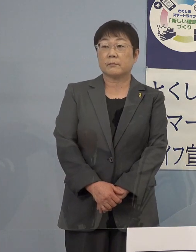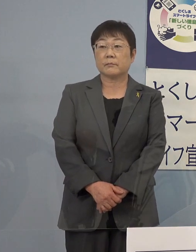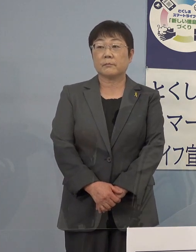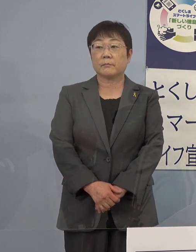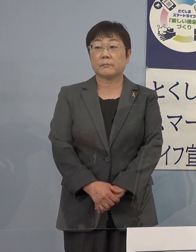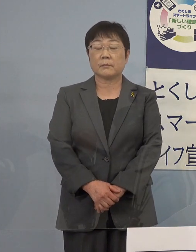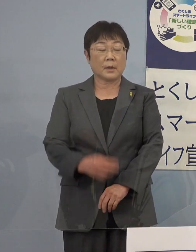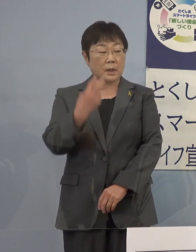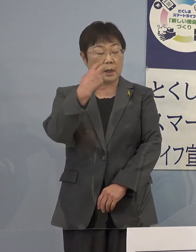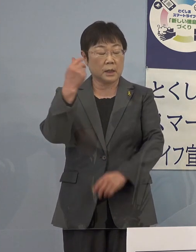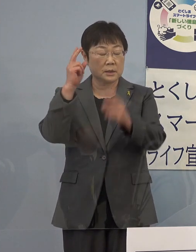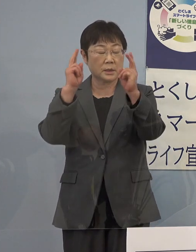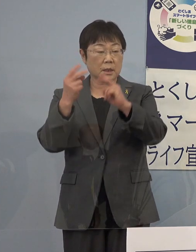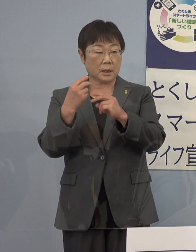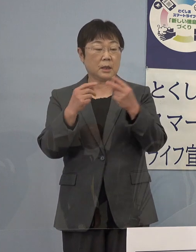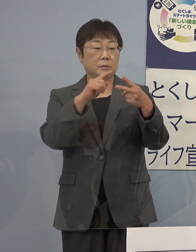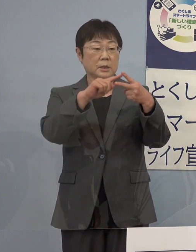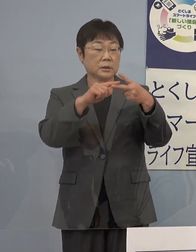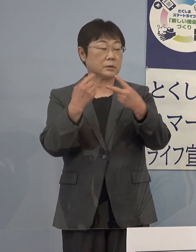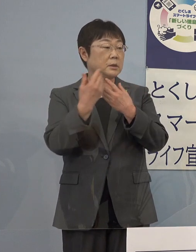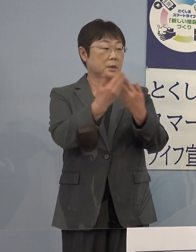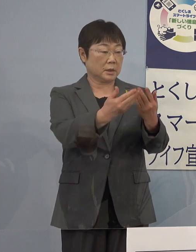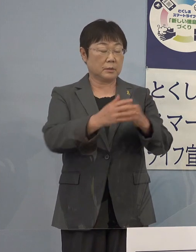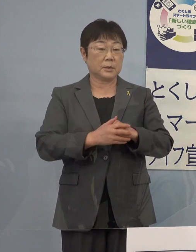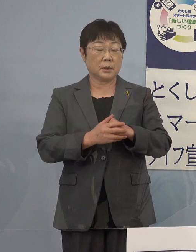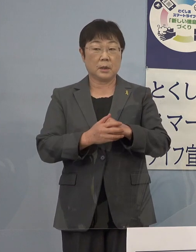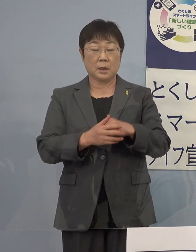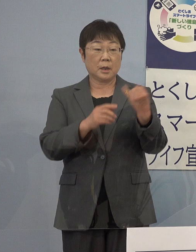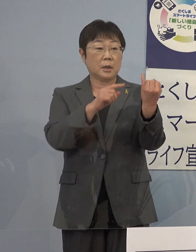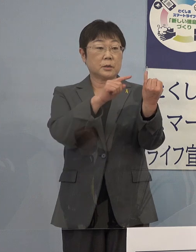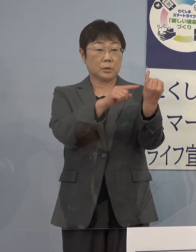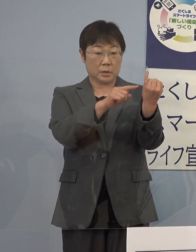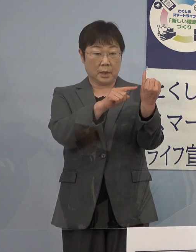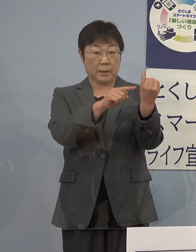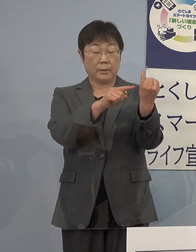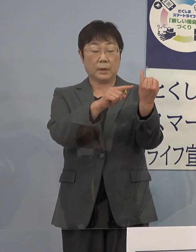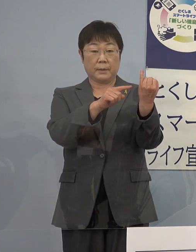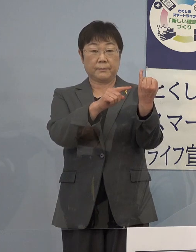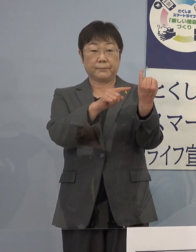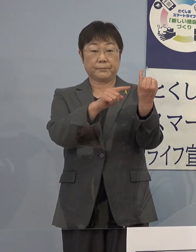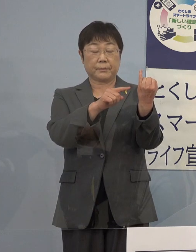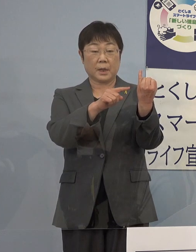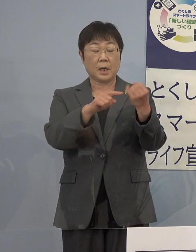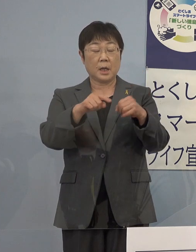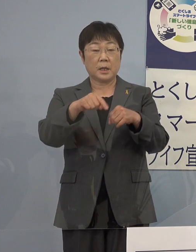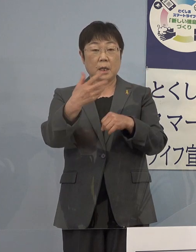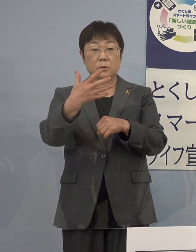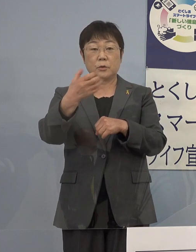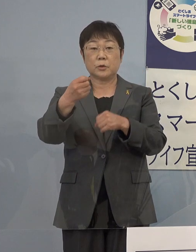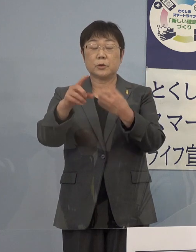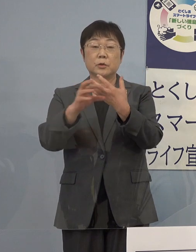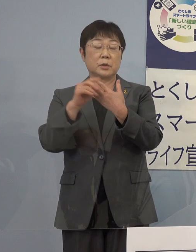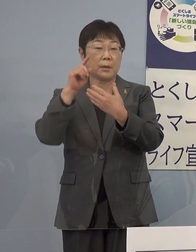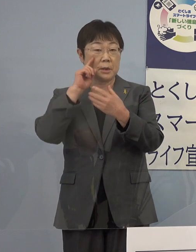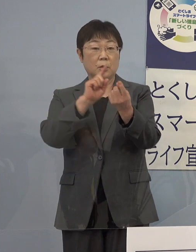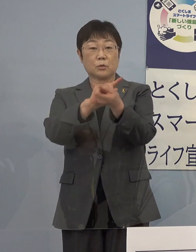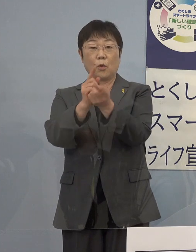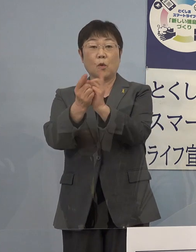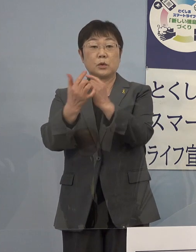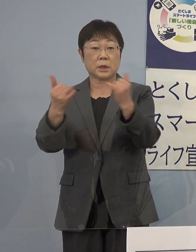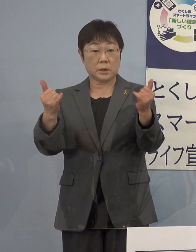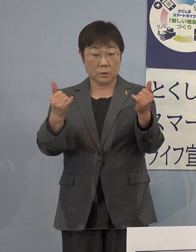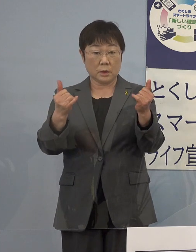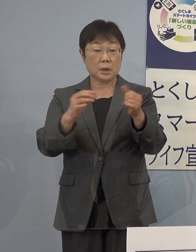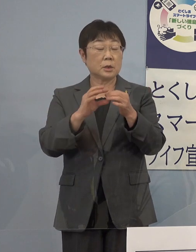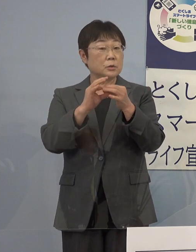じゃあ感謝が2点お尋ねします。 はい、どうぞ。 この女性の方は、まあ、190例目の方の濃厚接触者ということです。